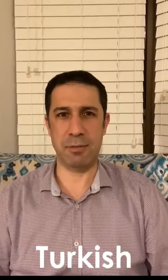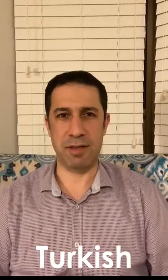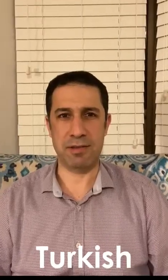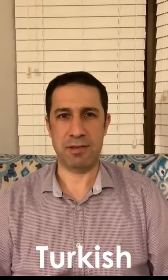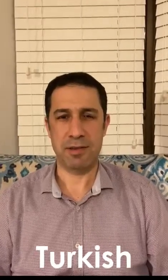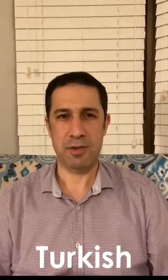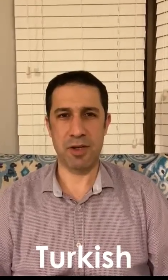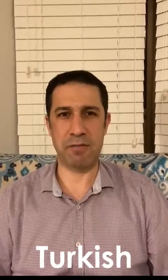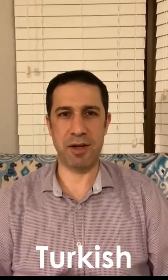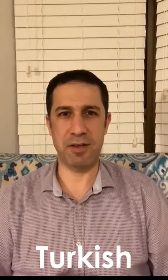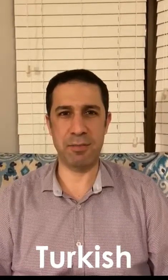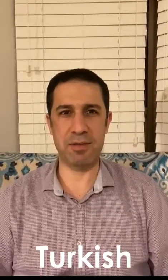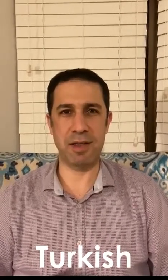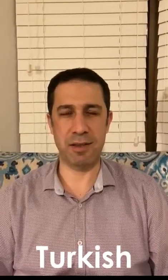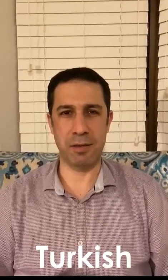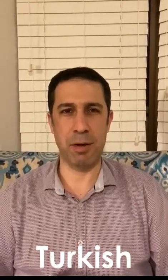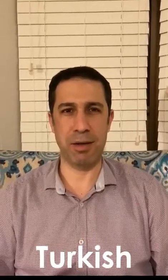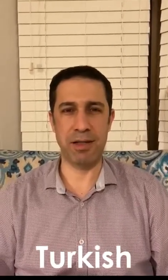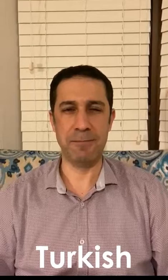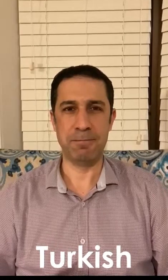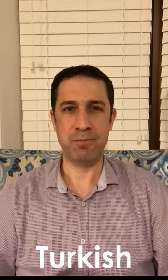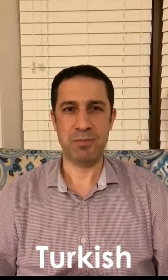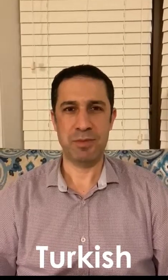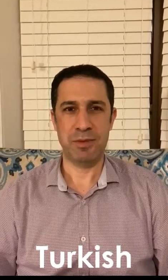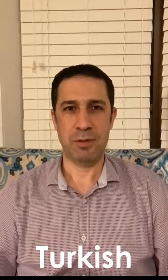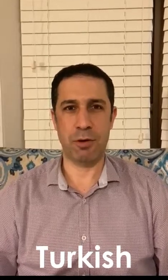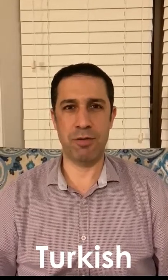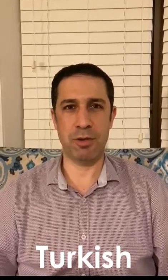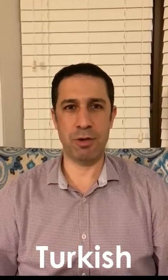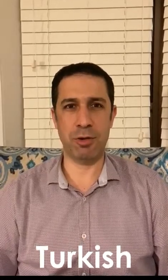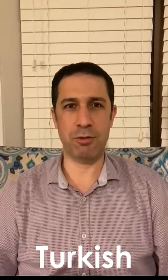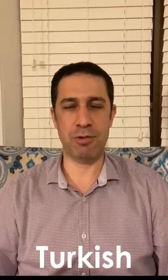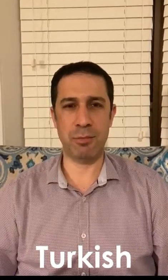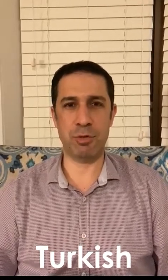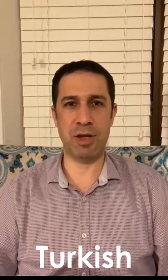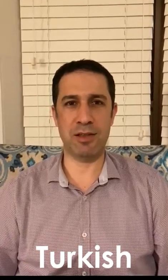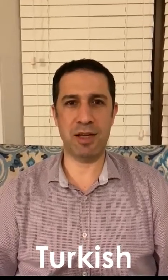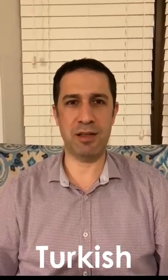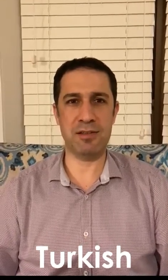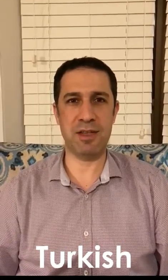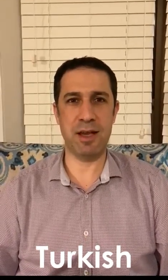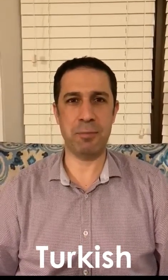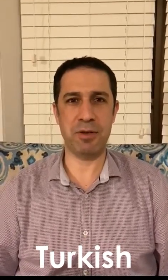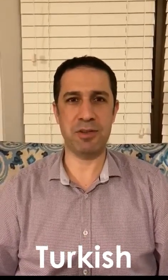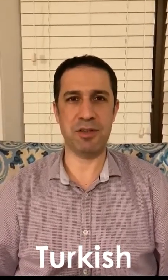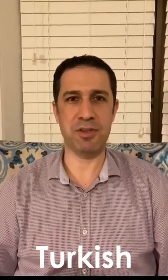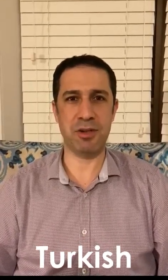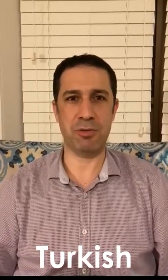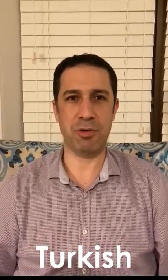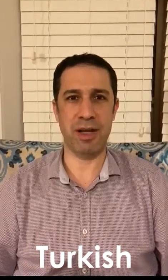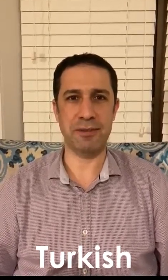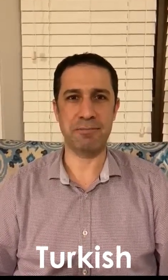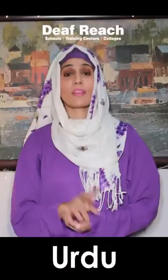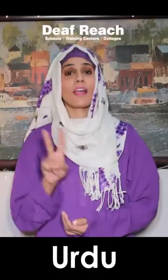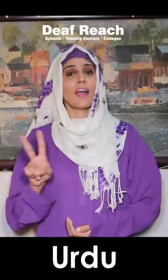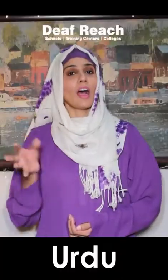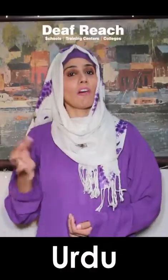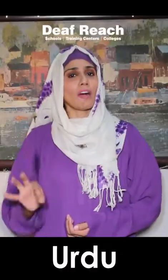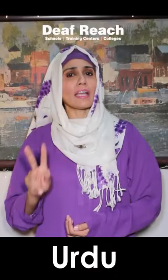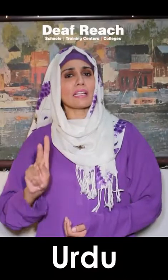tanımaz. Şefkatimiz de tanımamalı. Covid-19'la mücadelenizde hepinize teşekkürler. Virüs